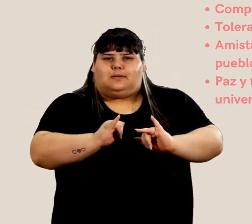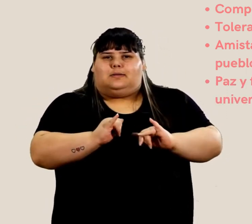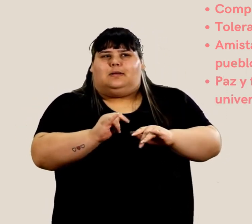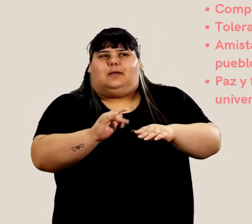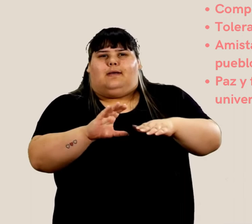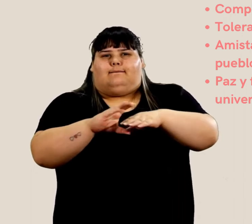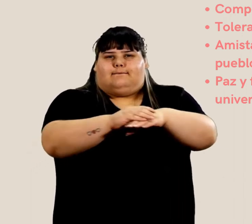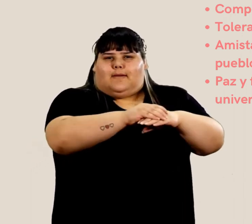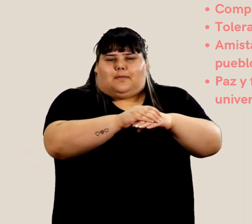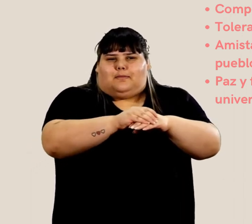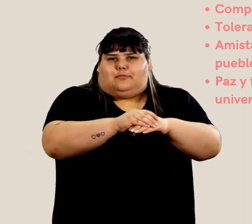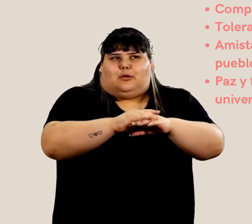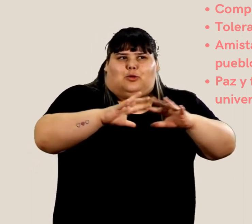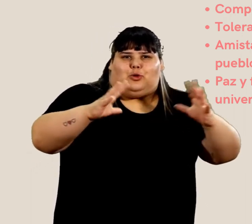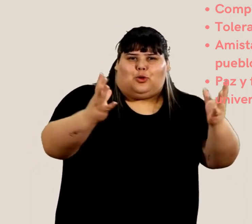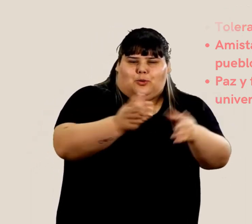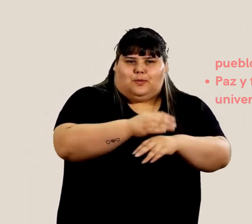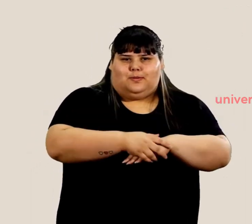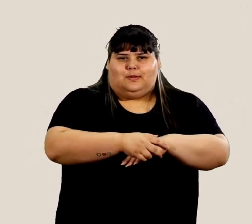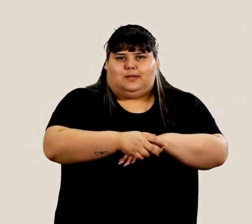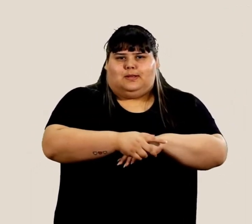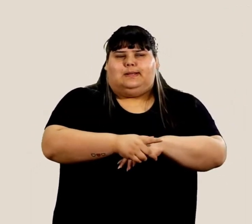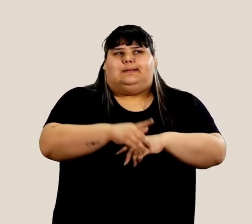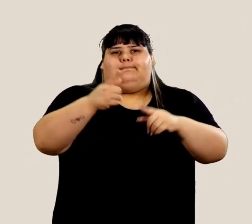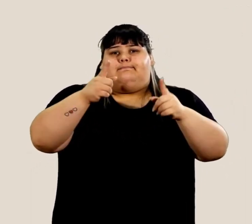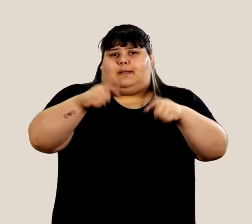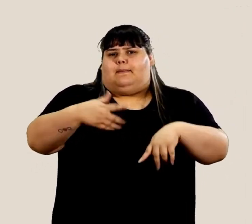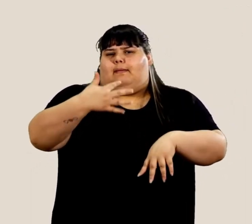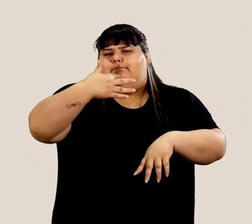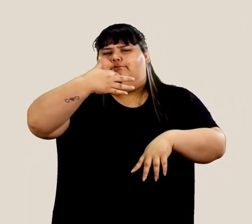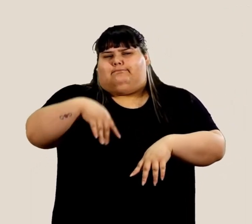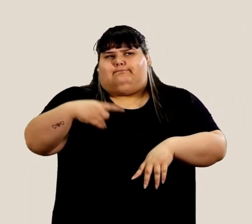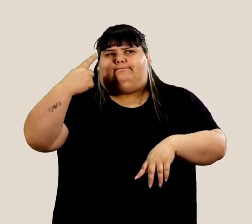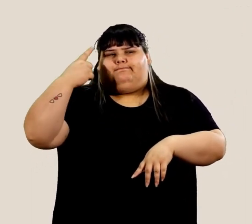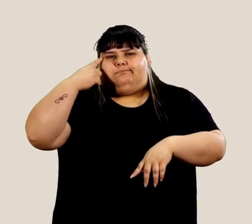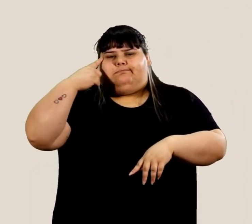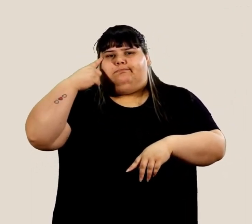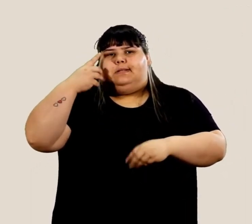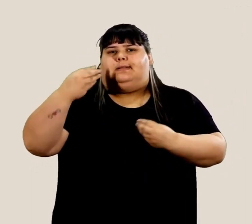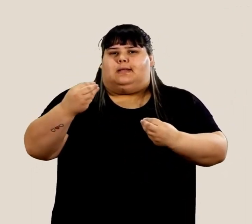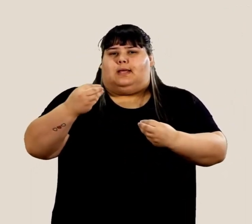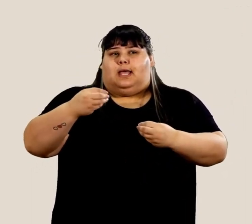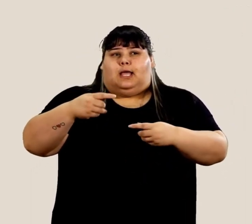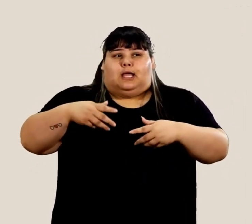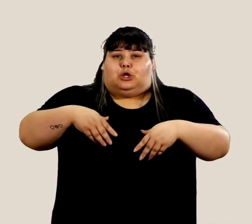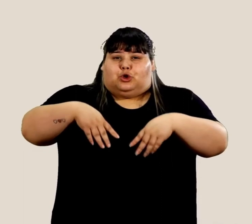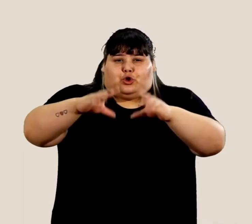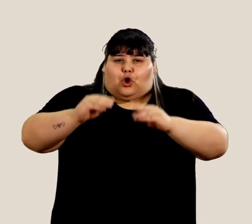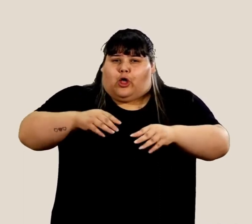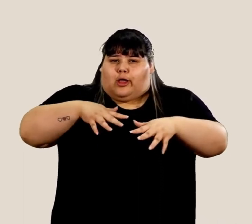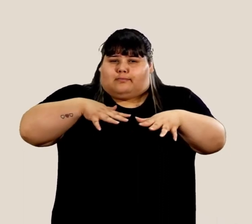fraternidad universal, y con plena conciencia de que debe consagrar